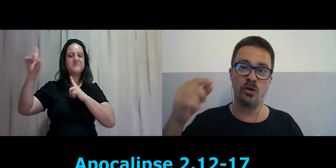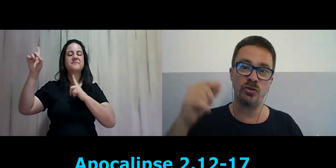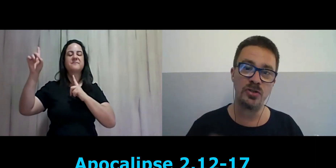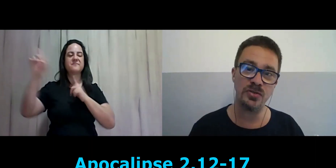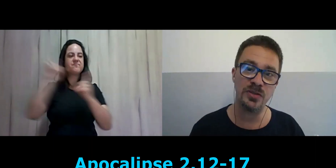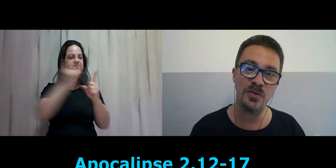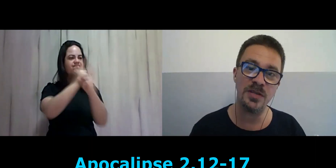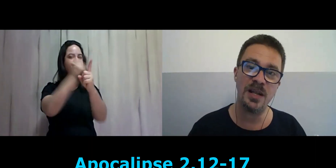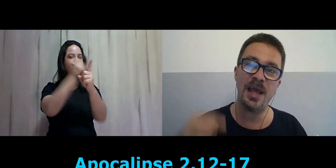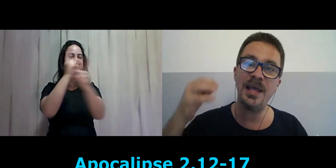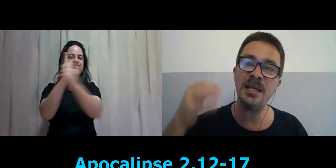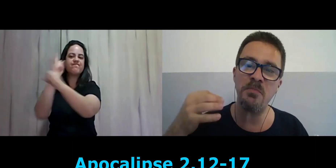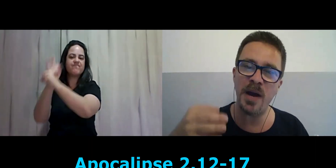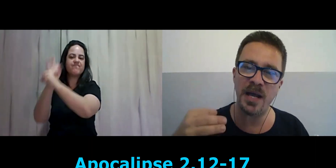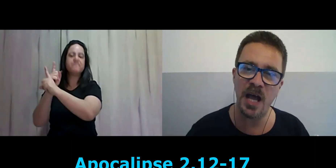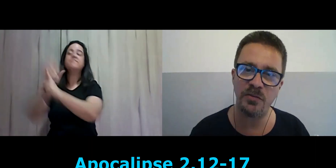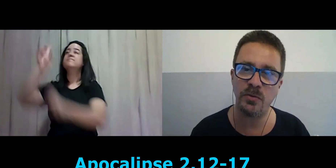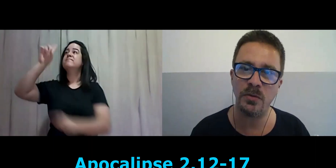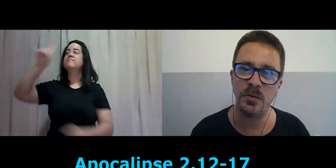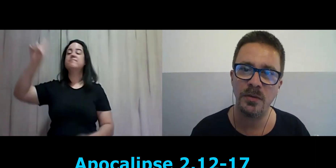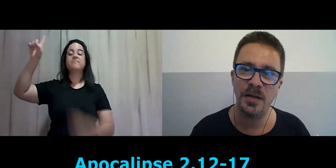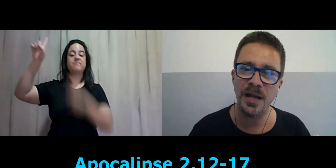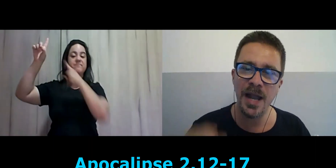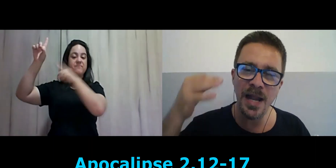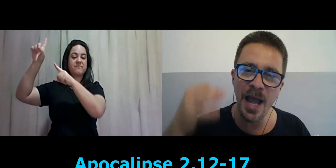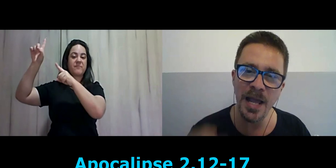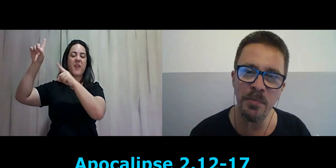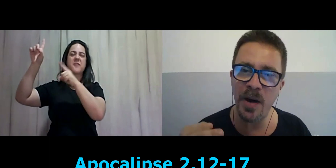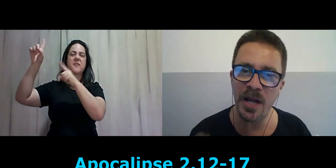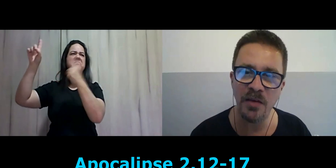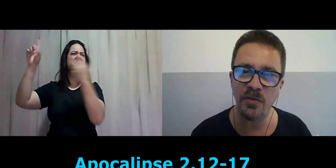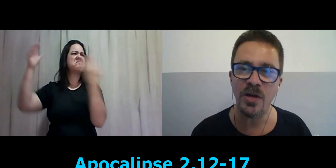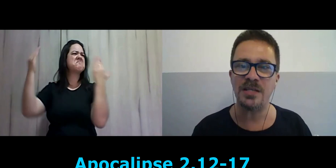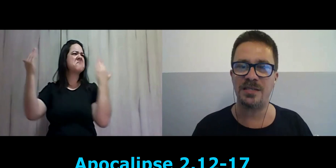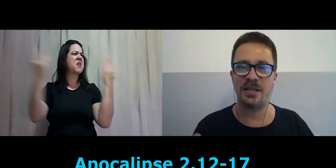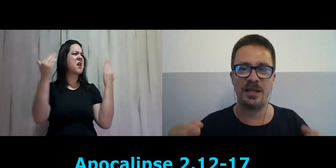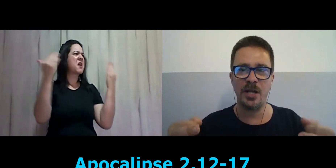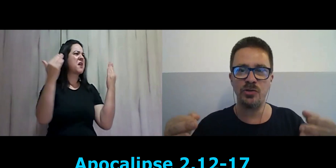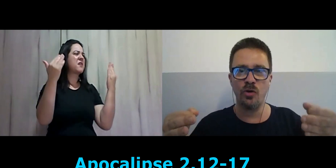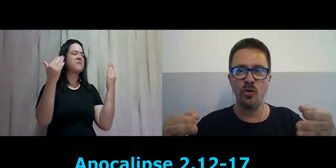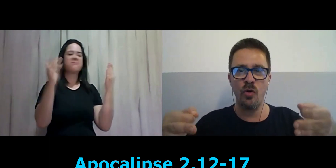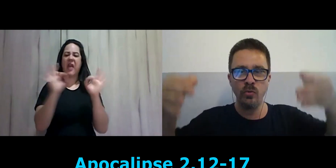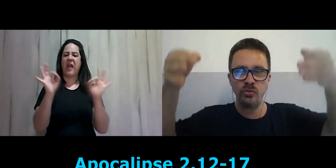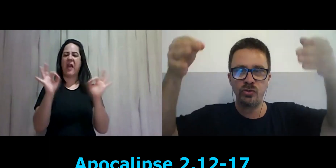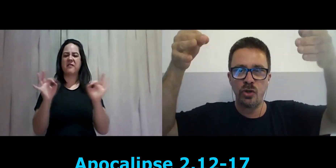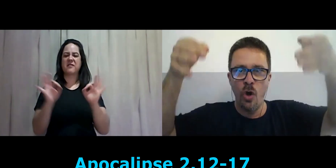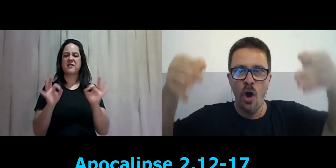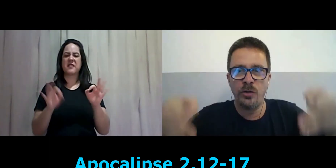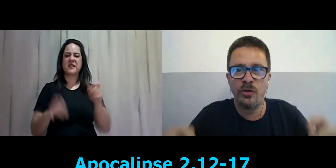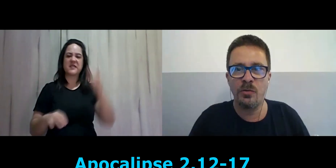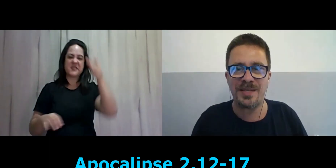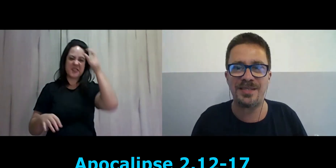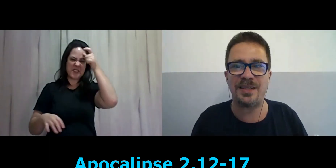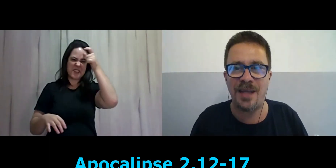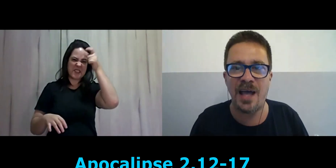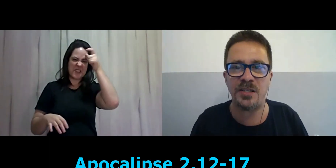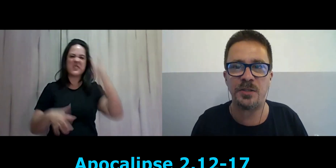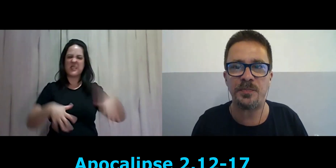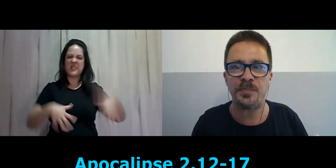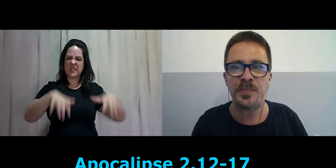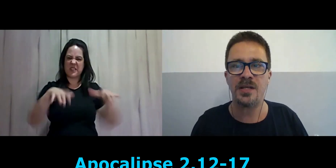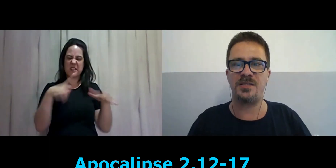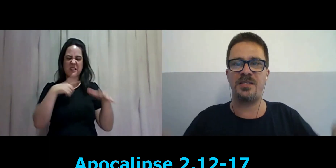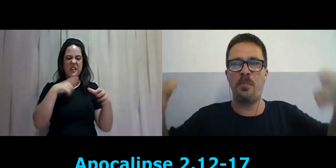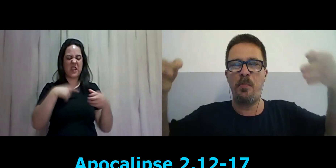Senhor, porque o nosso Deus, ele é imparável. Ele é imparável. Satanás colocou um trono numa